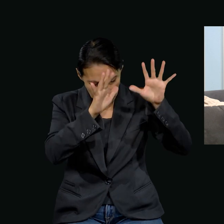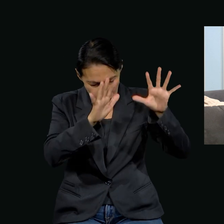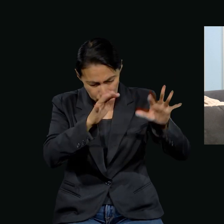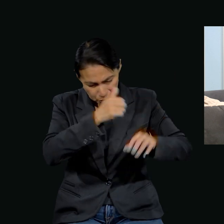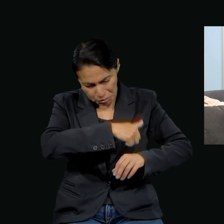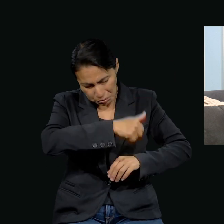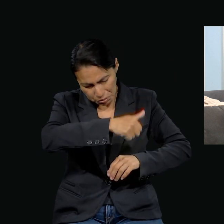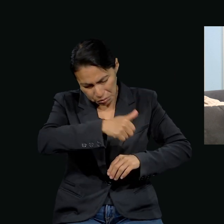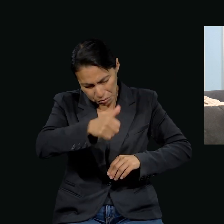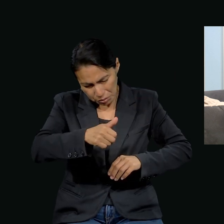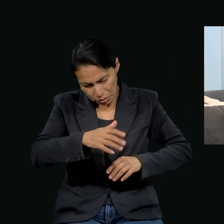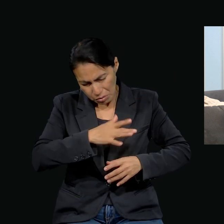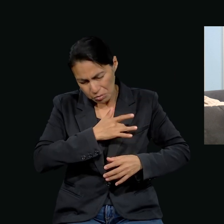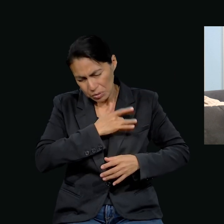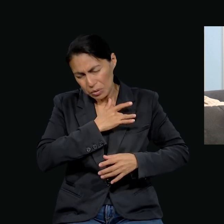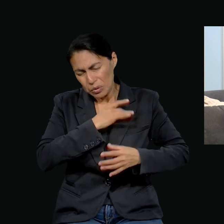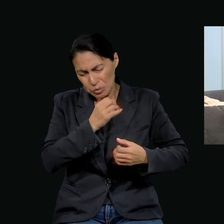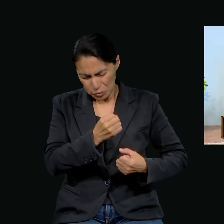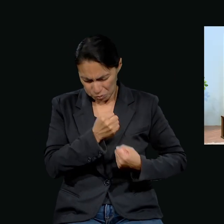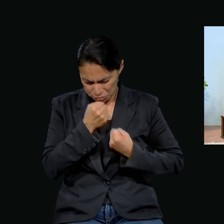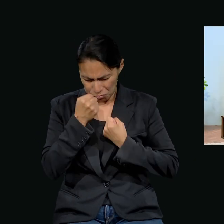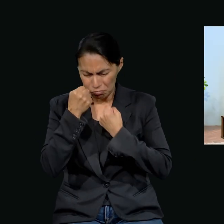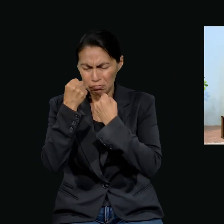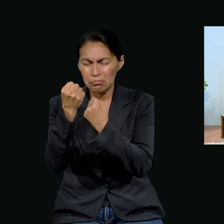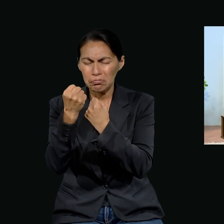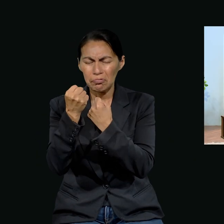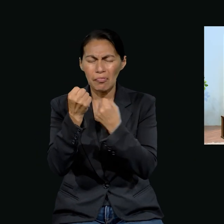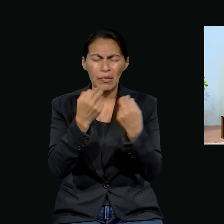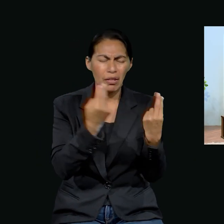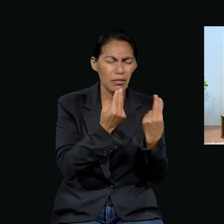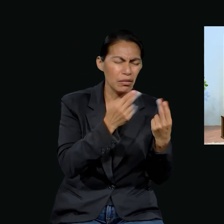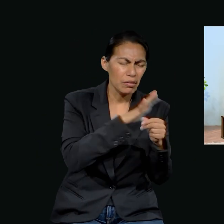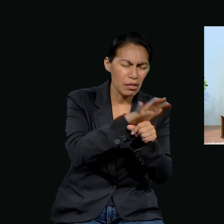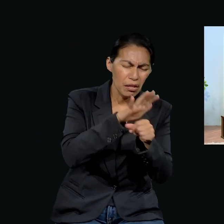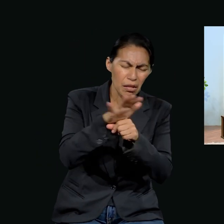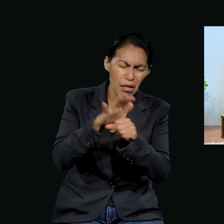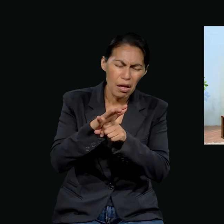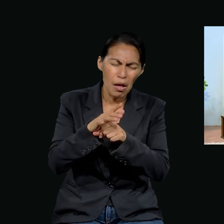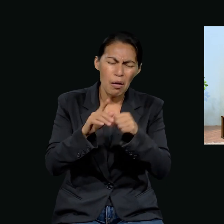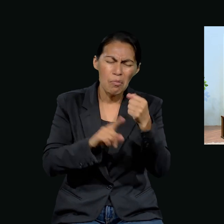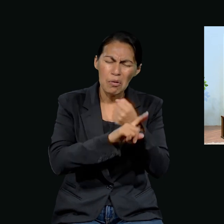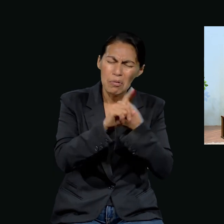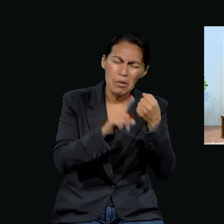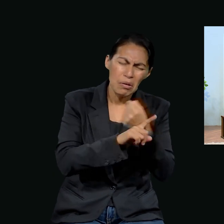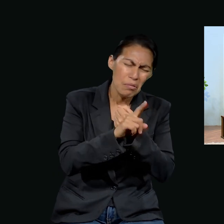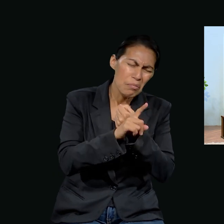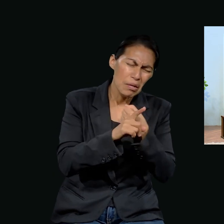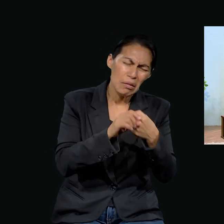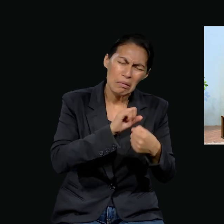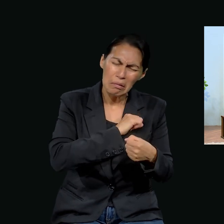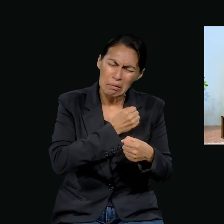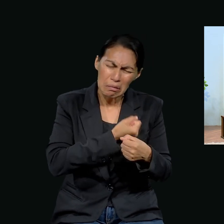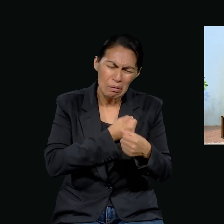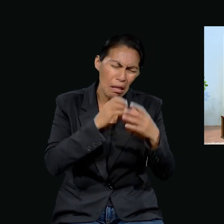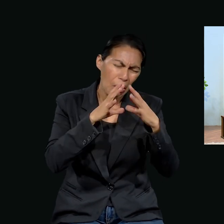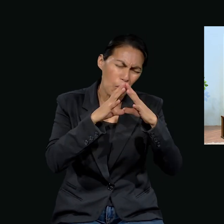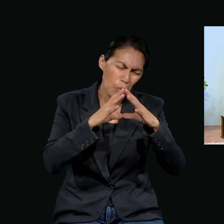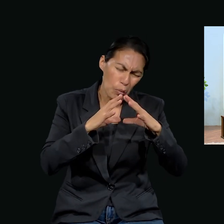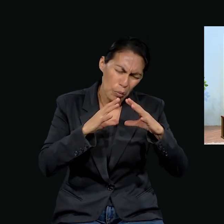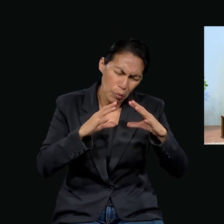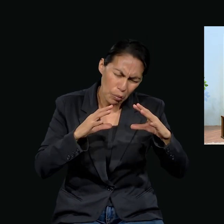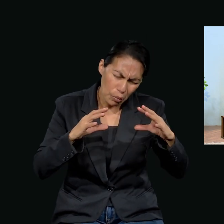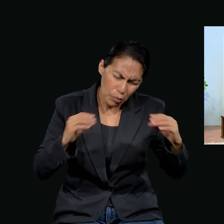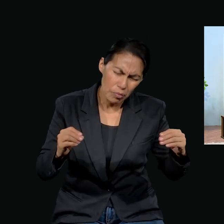cada problema En cada circunstancia Y muy en particular Con los enfermos Y los atribulados